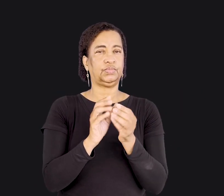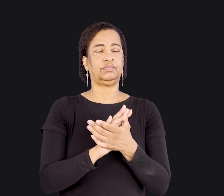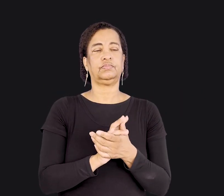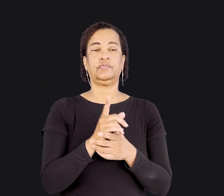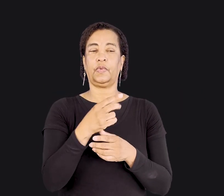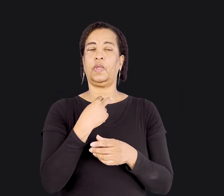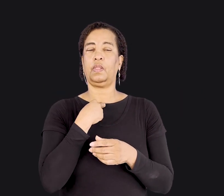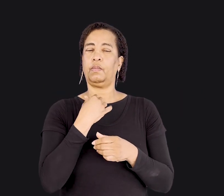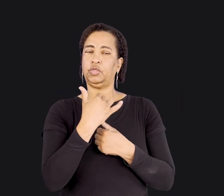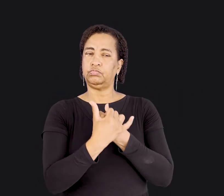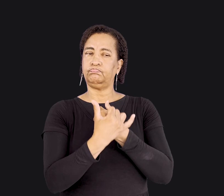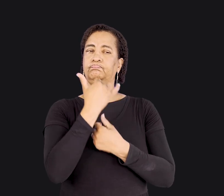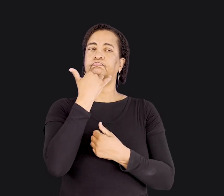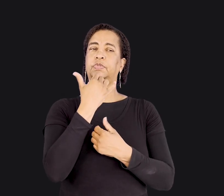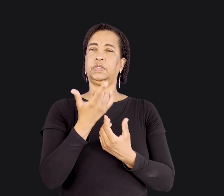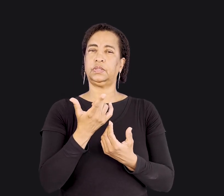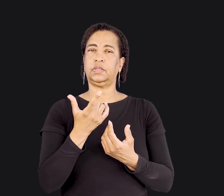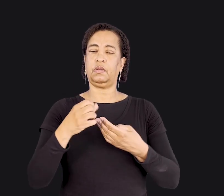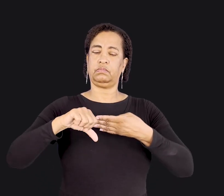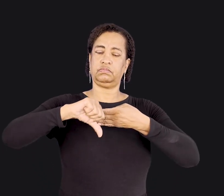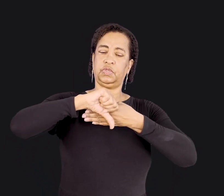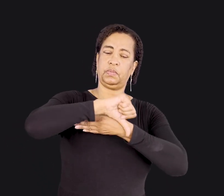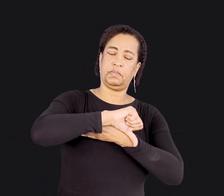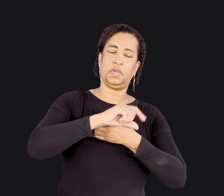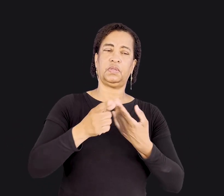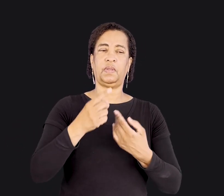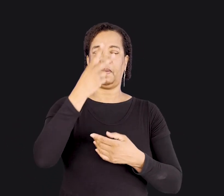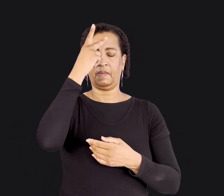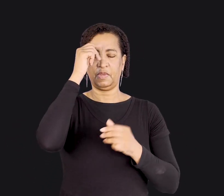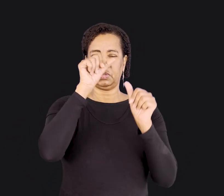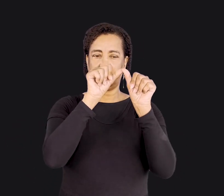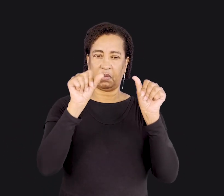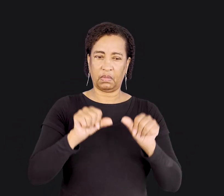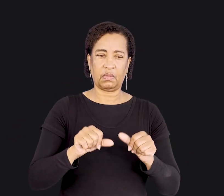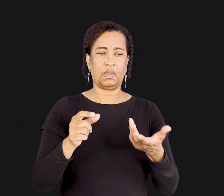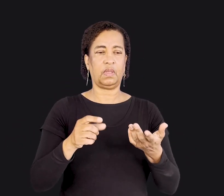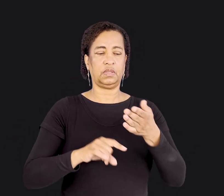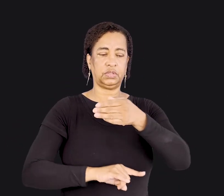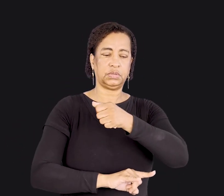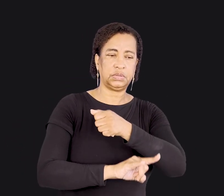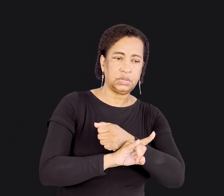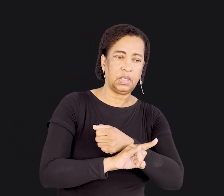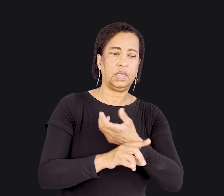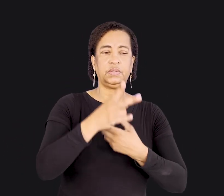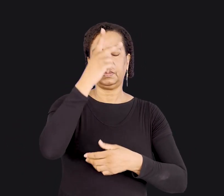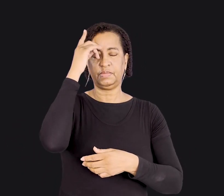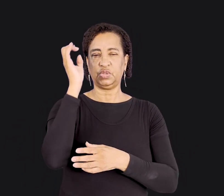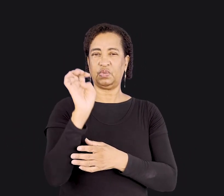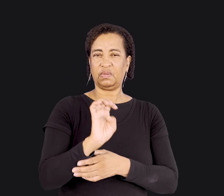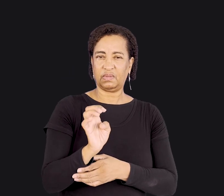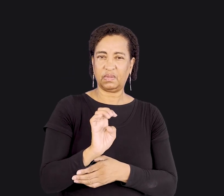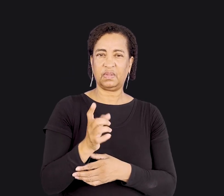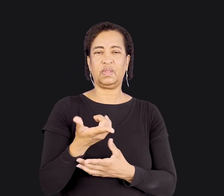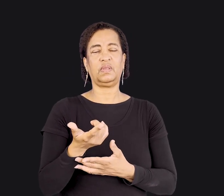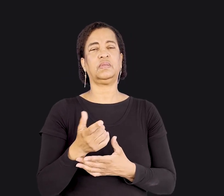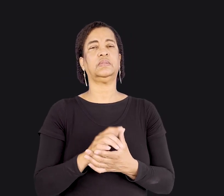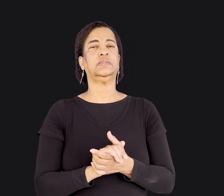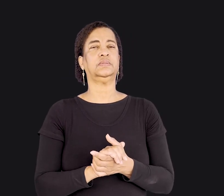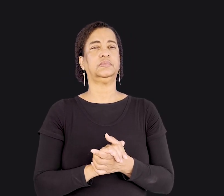se deixe enganar. Nem imorais, nem idólatras, nem adúlteros, nem homossexuais passivos ou ativos,